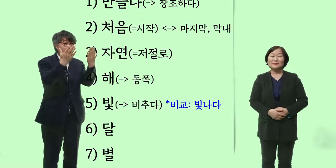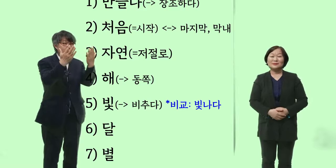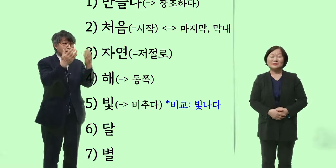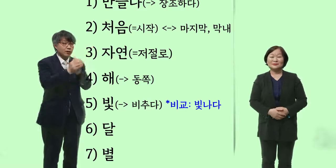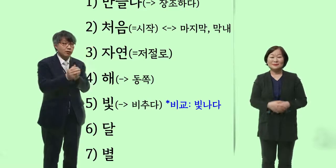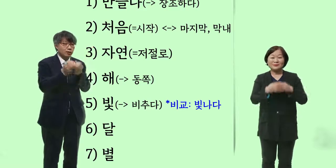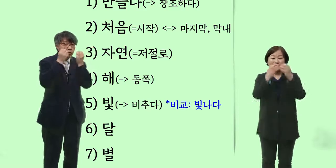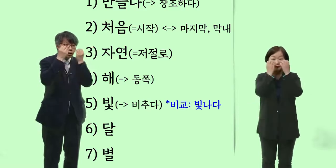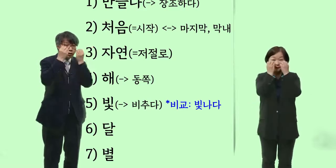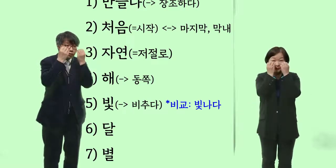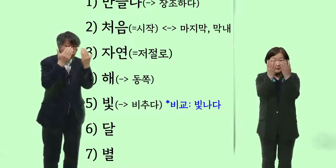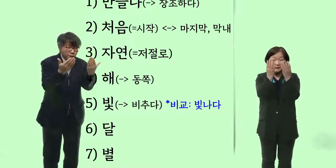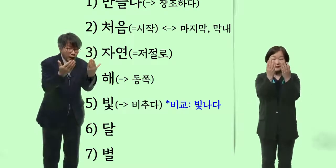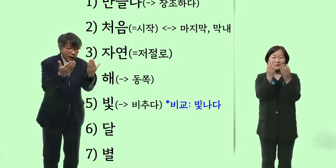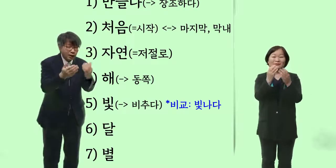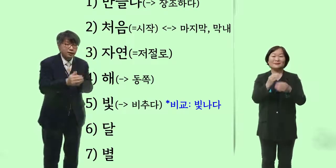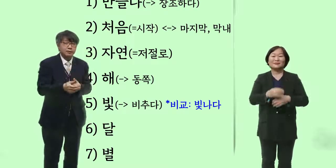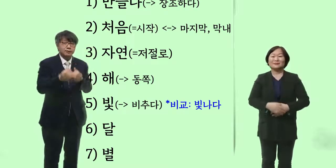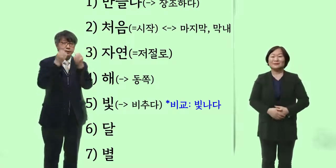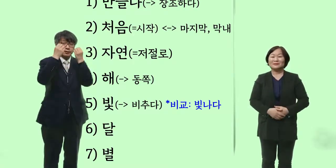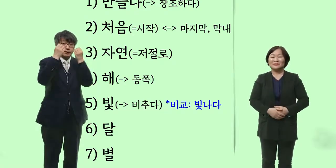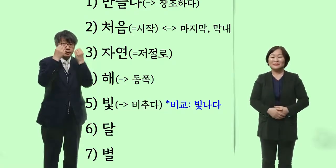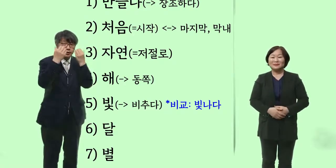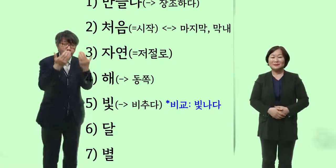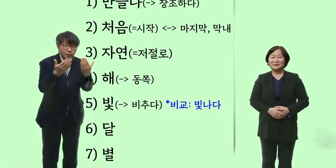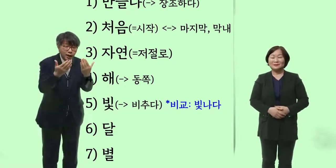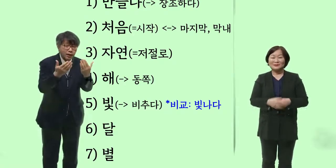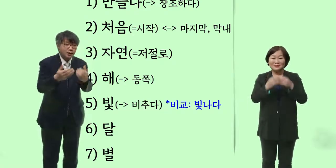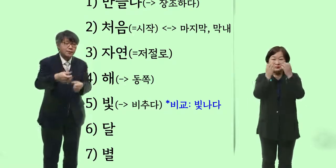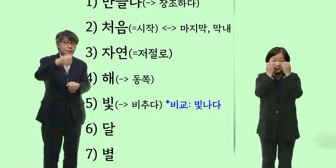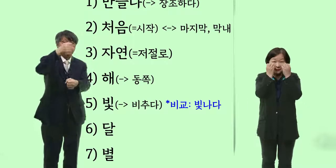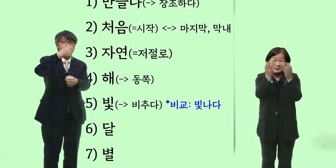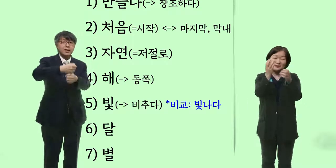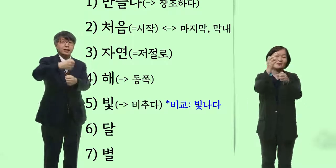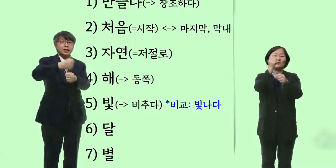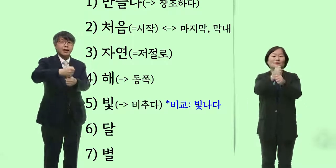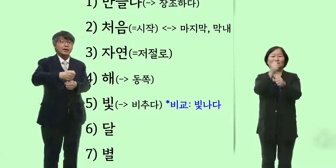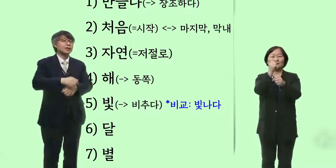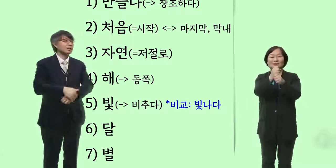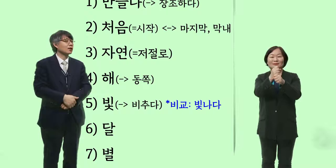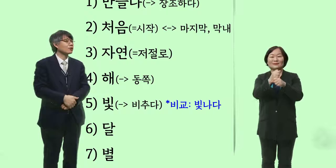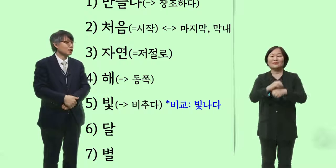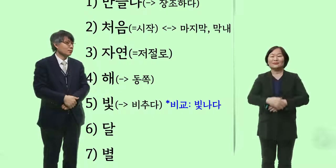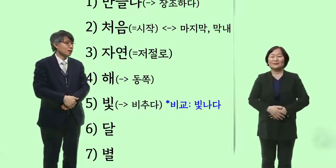펼쳐지는 거예요. 새롭다. 새롭다. 만들다. 이게 창조하다입니다. 그래서